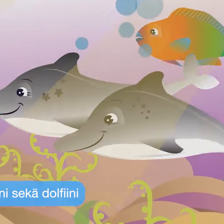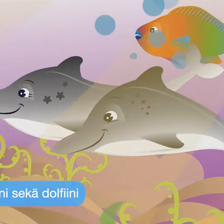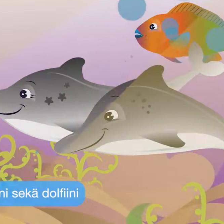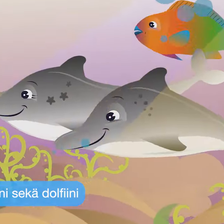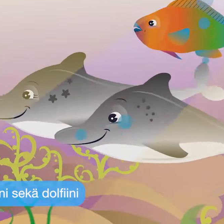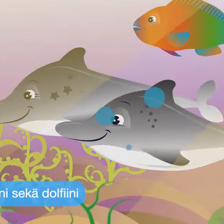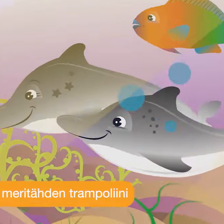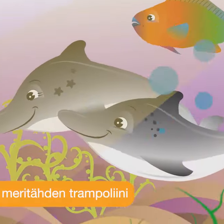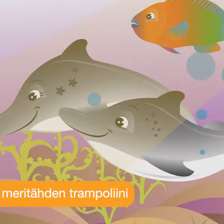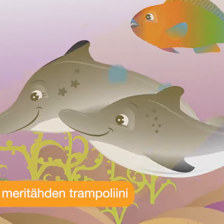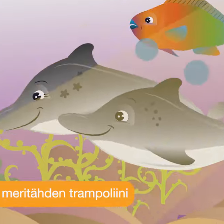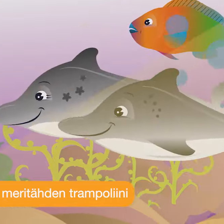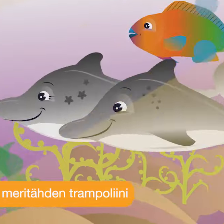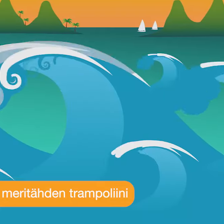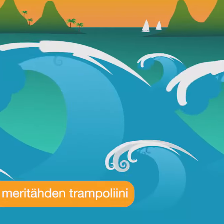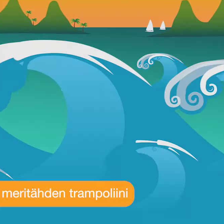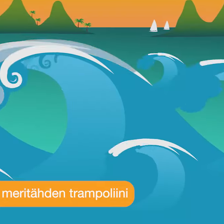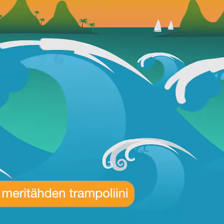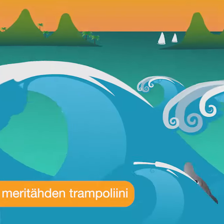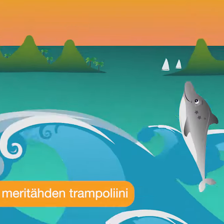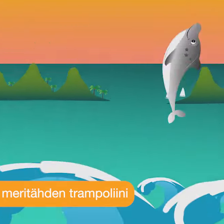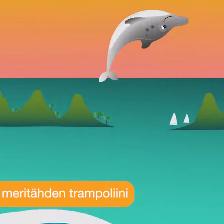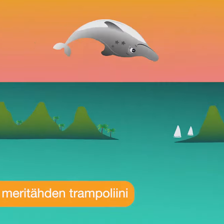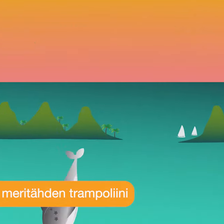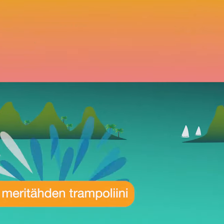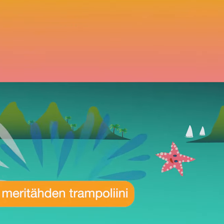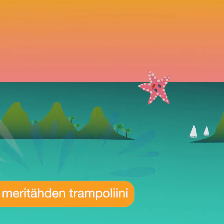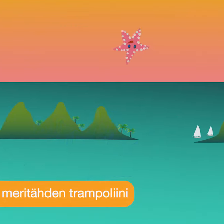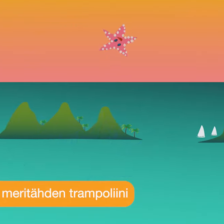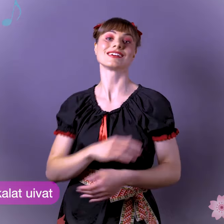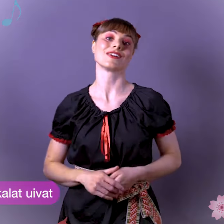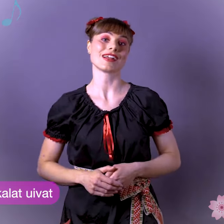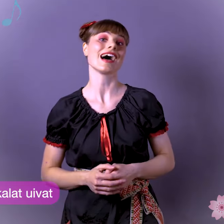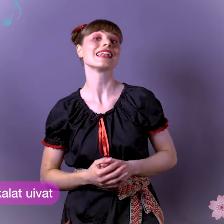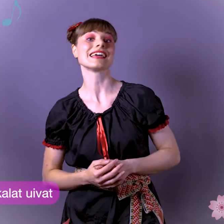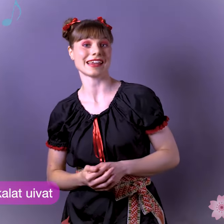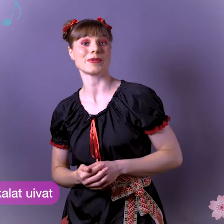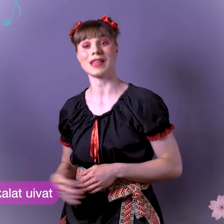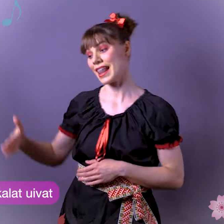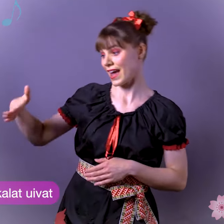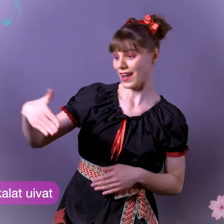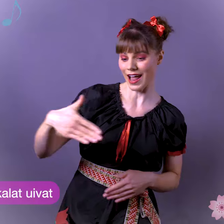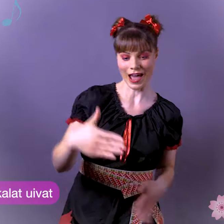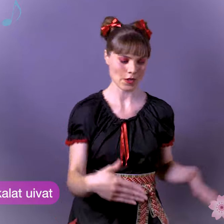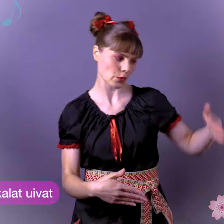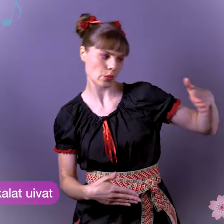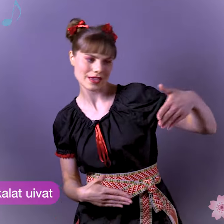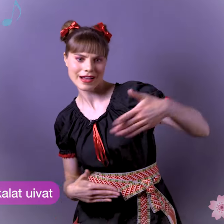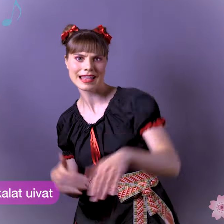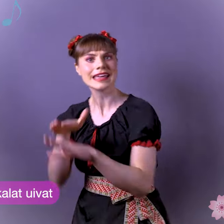dolfiini on meri lehmämeri tähnän trampoliini koralliriutalla kalat uivat